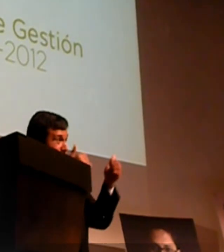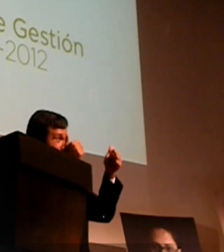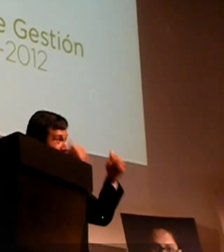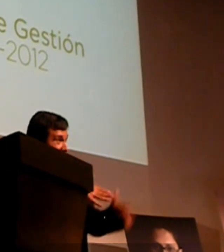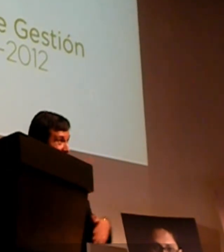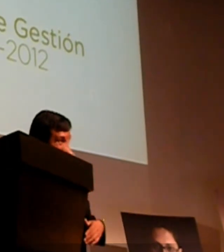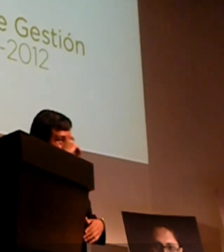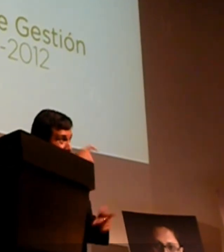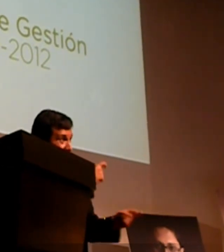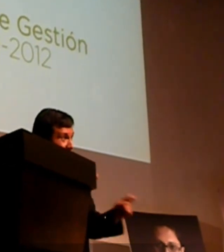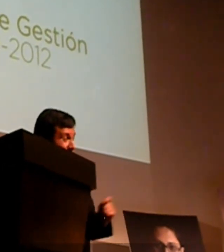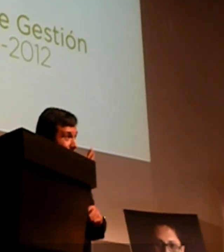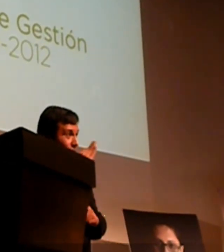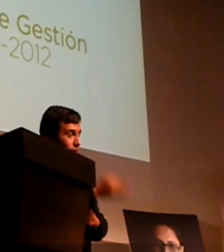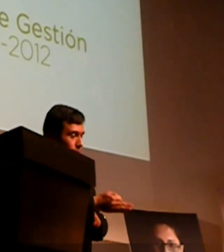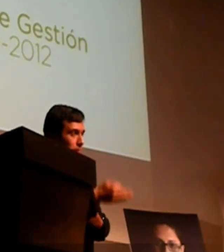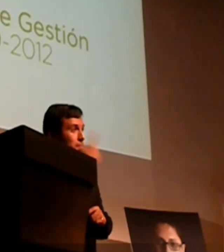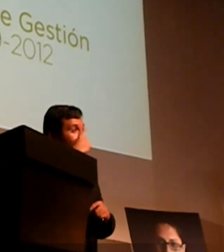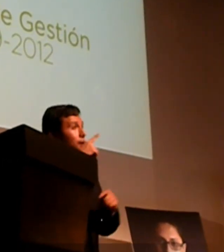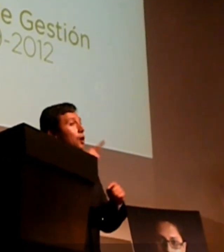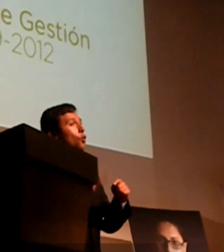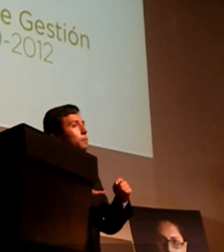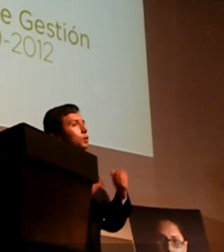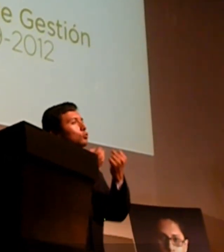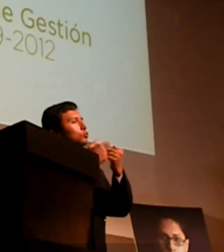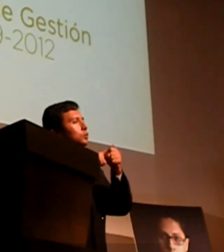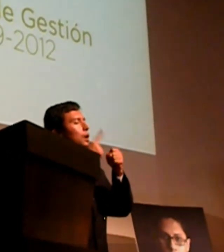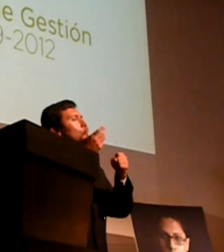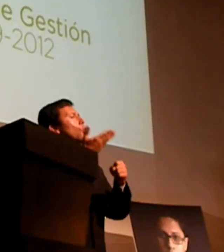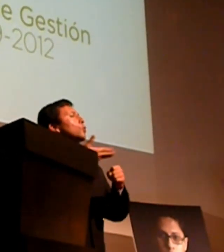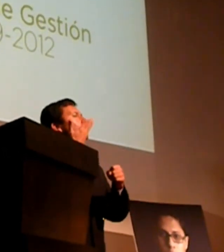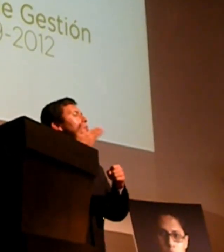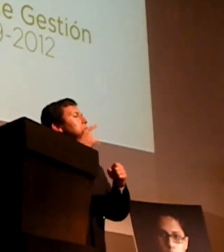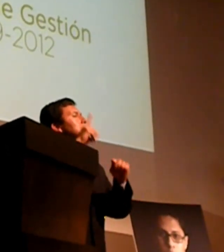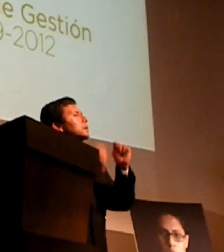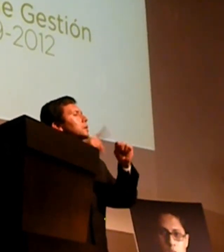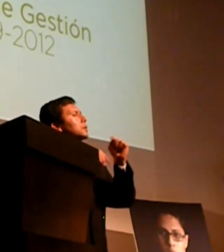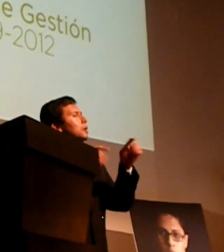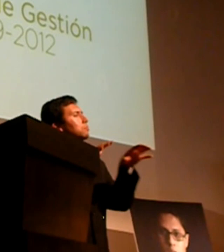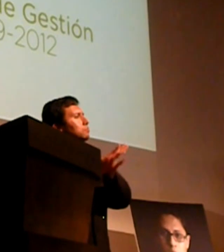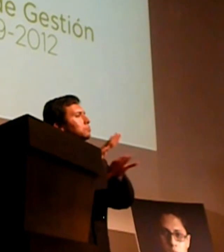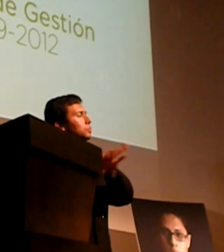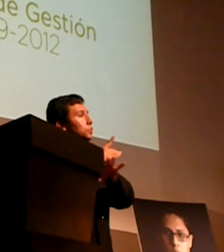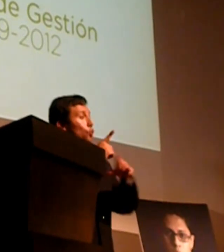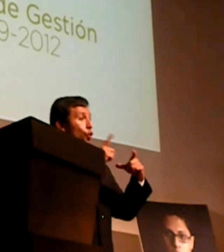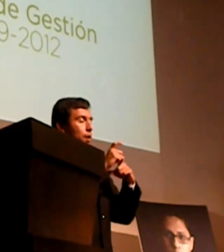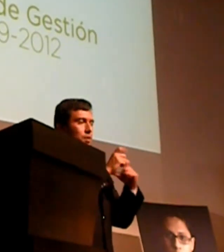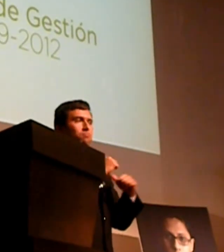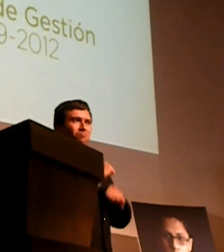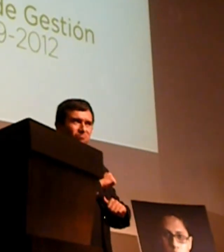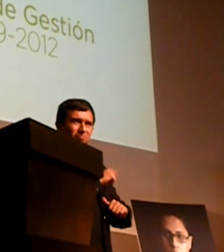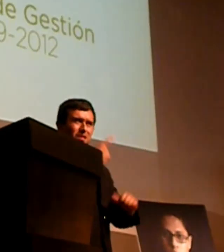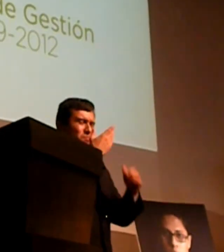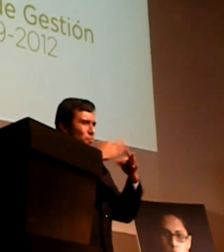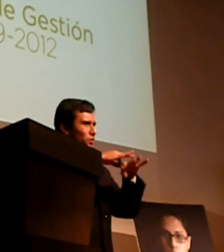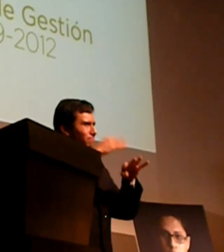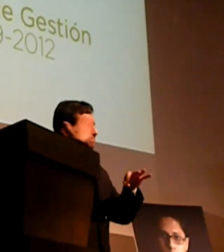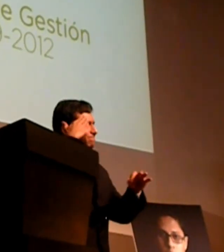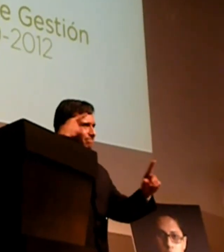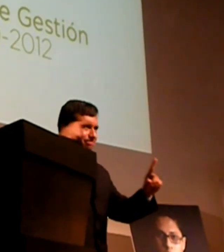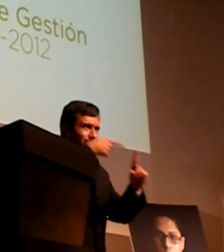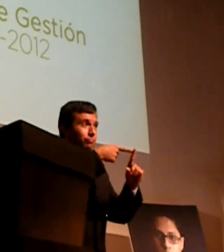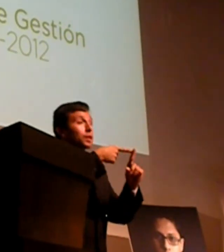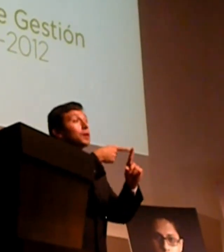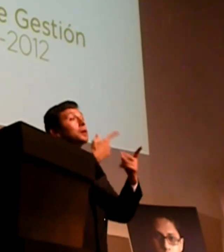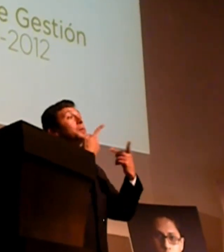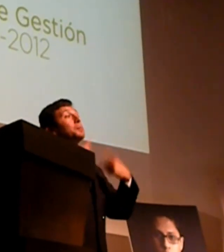prácticas sociales y políticas debe de seguir siendo tarea central de CONAPRED. Garantizar el derecho a toda persona